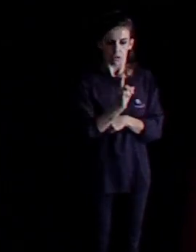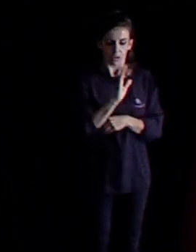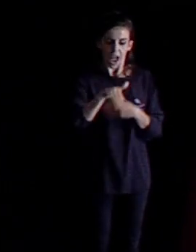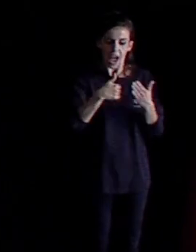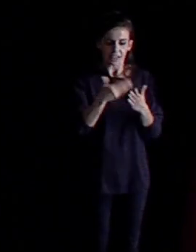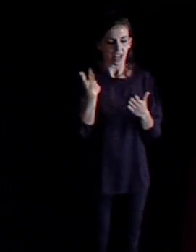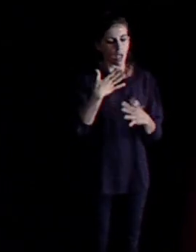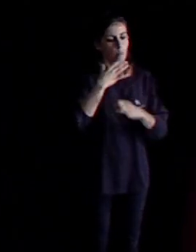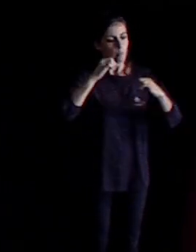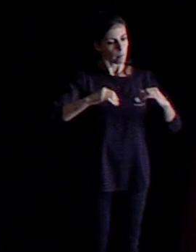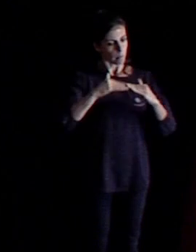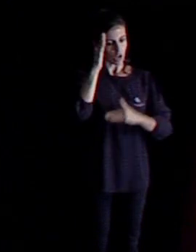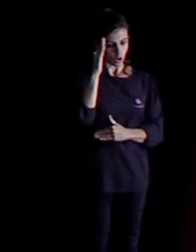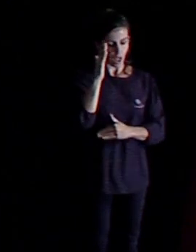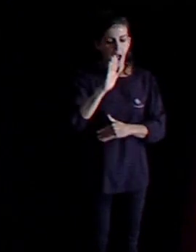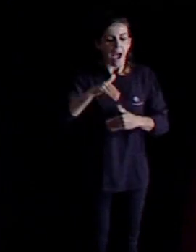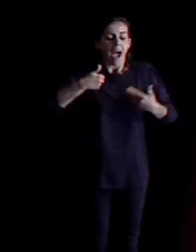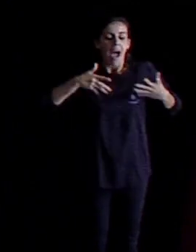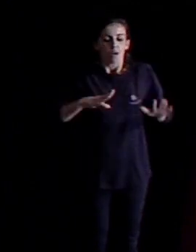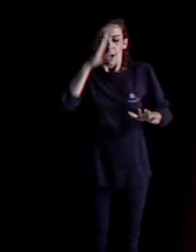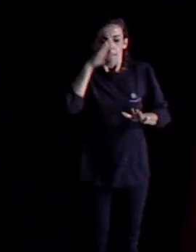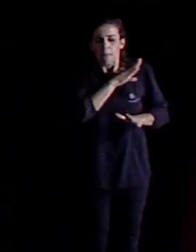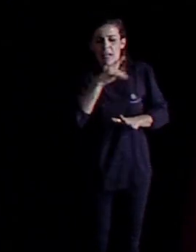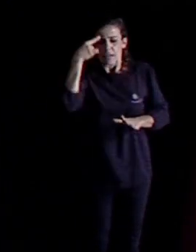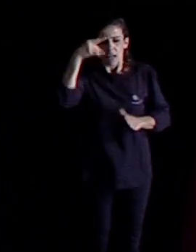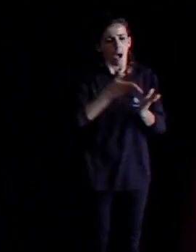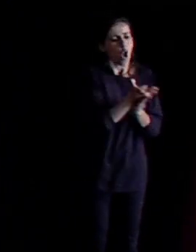mayores. Aunque los padres sepan la orientación del hijo,